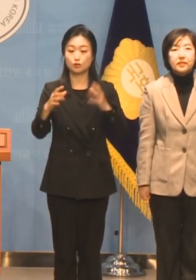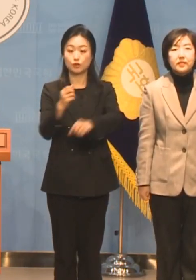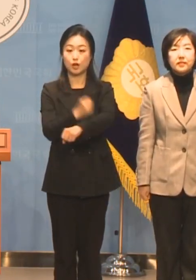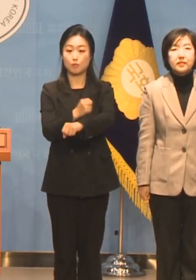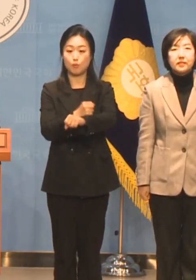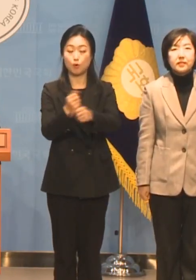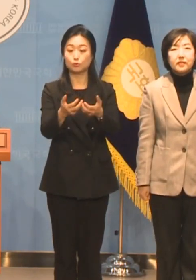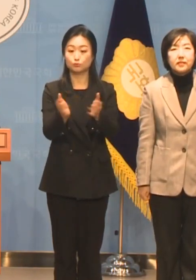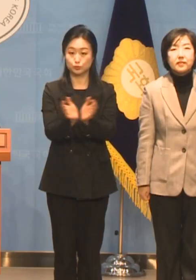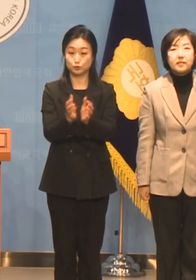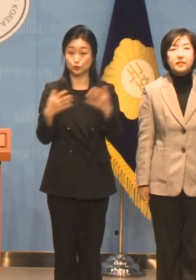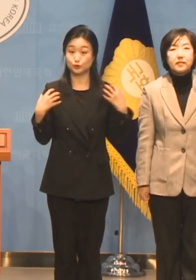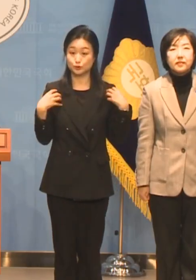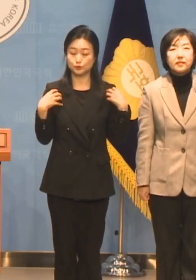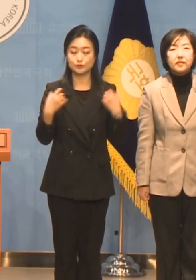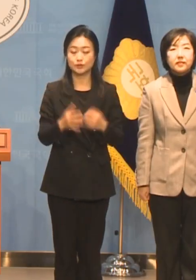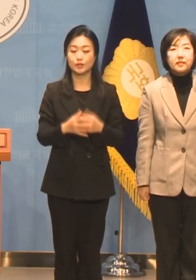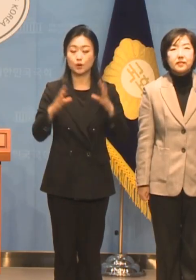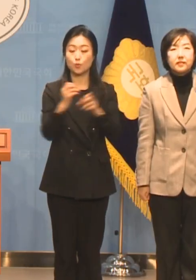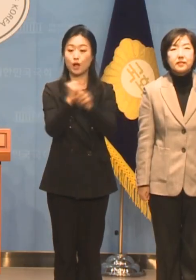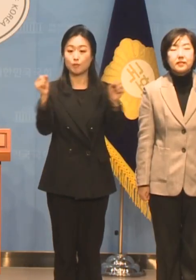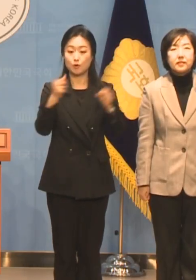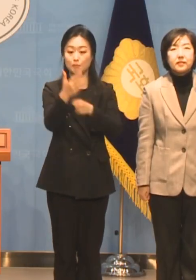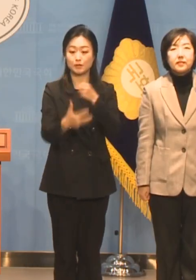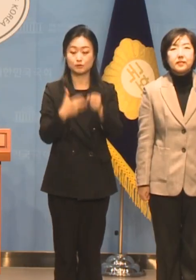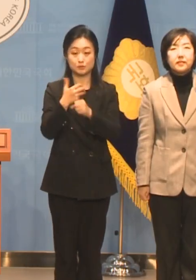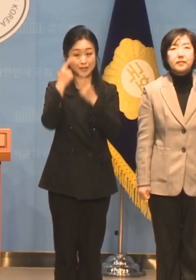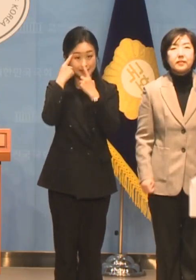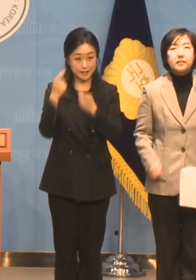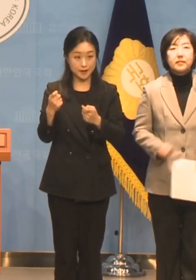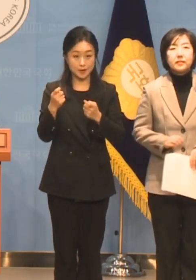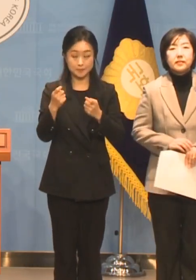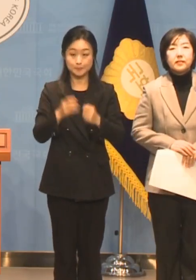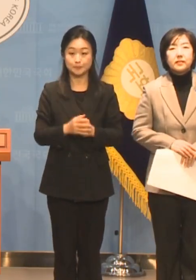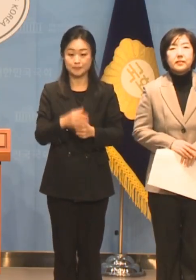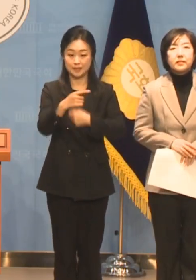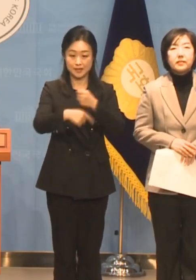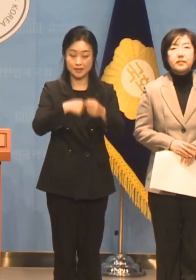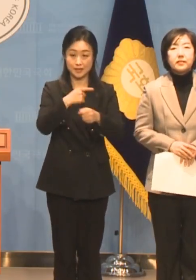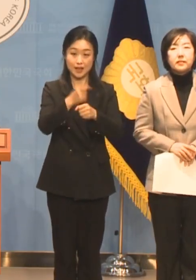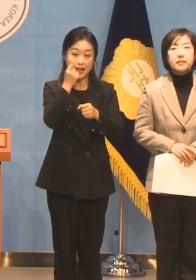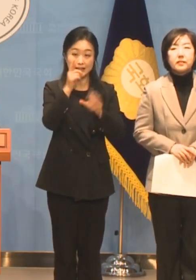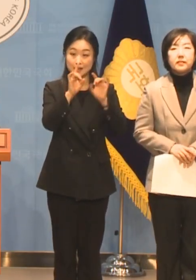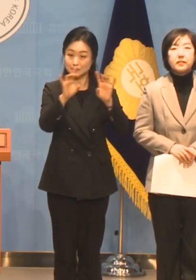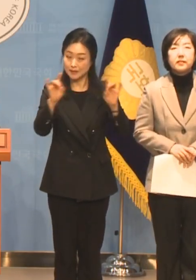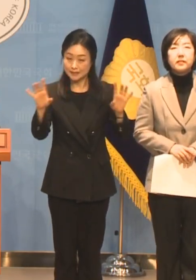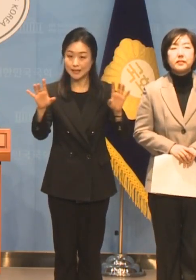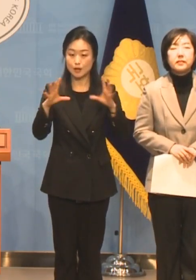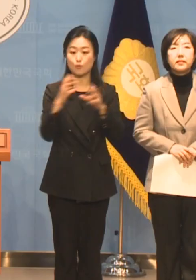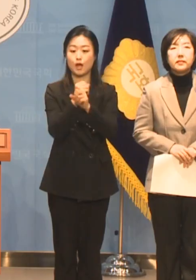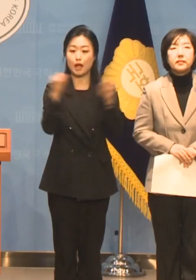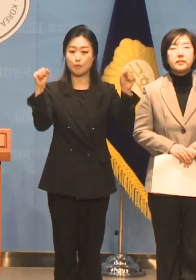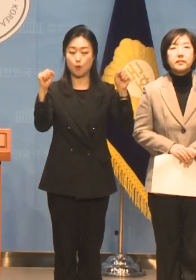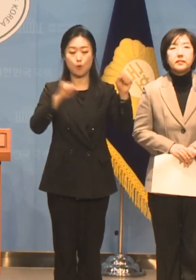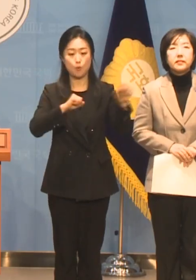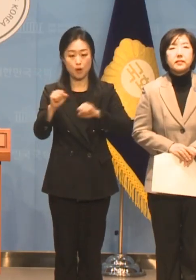국가보훈부가 광복 80주년 이달의 독립운동을 선정한 것에 관하여 조국혁신당 역사교육